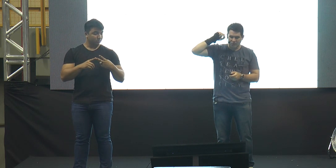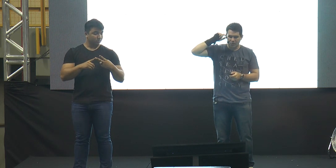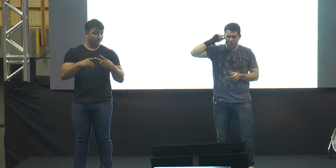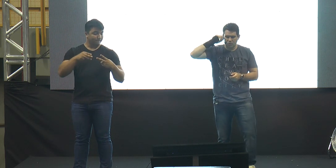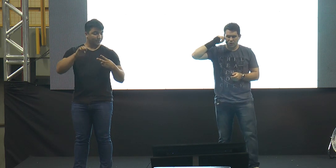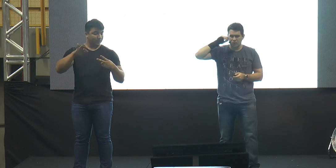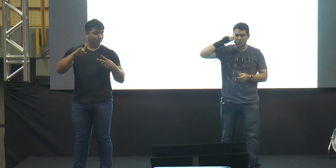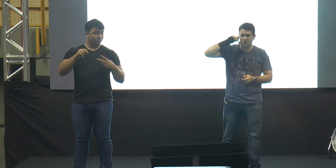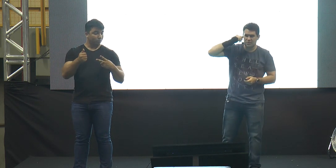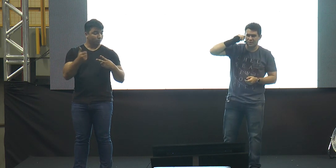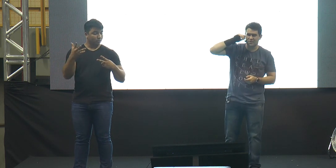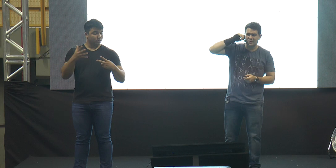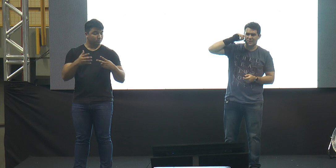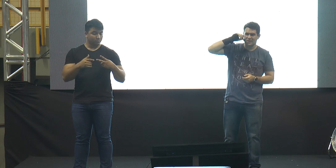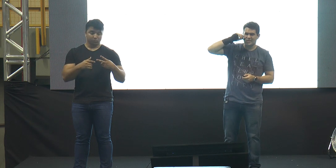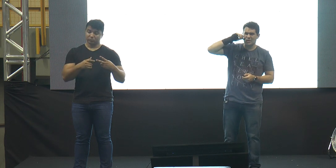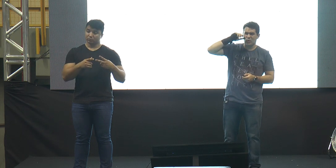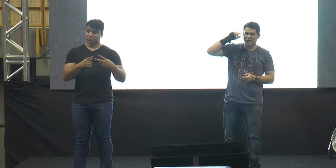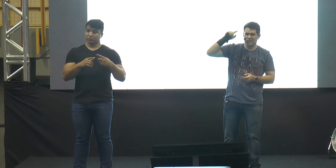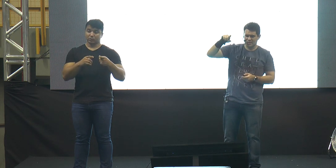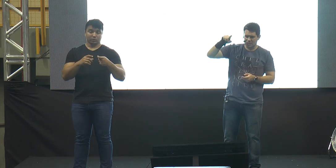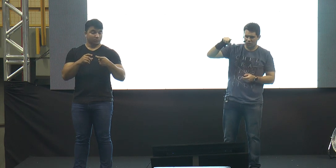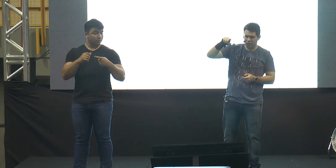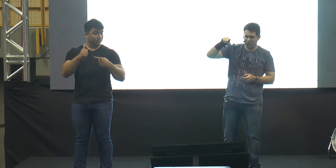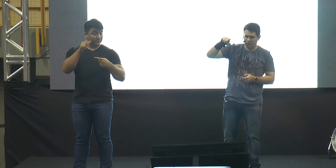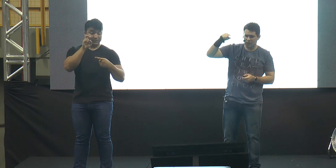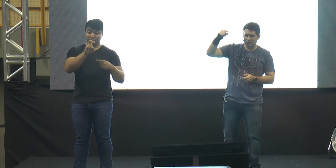O metano liberou quanto?